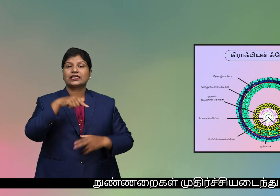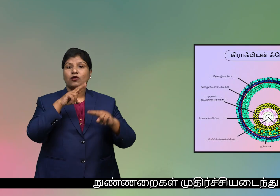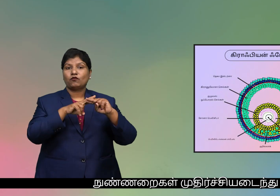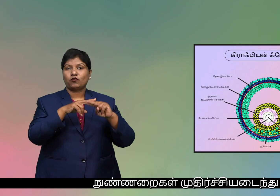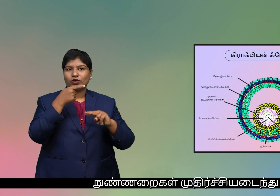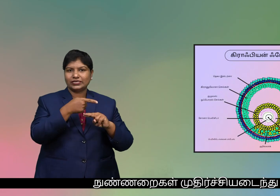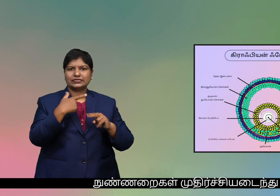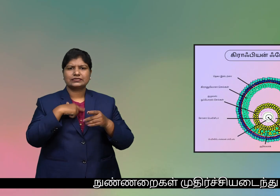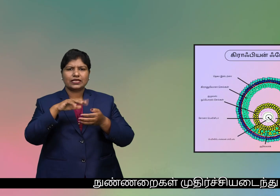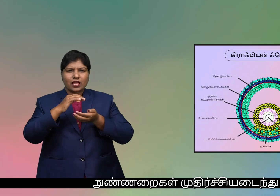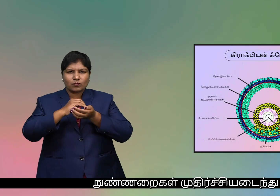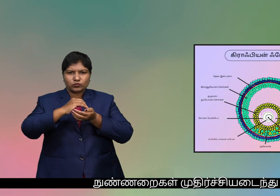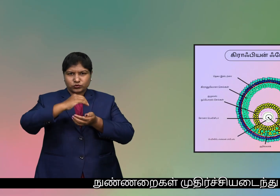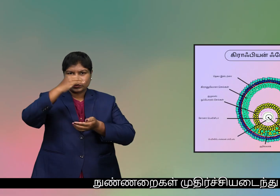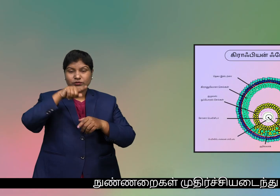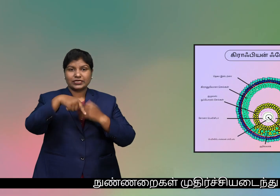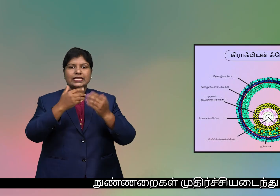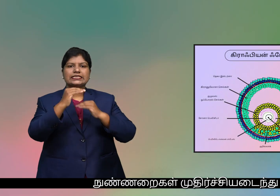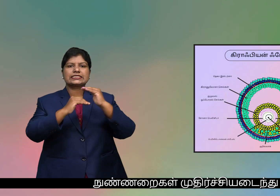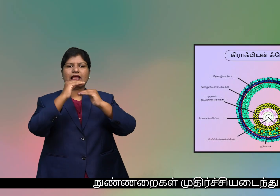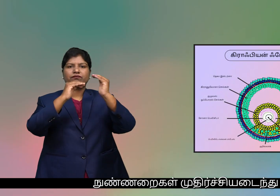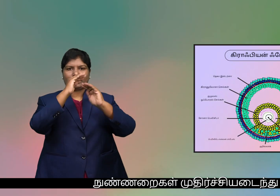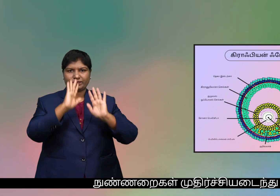நுண்ணறைகள் முதிர்ச்சியடைந்து